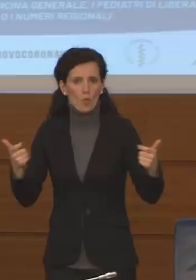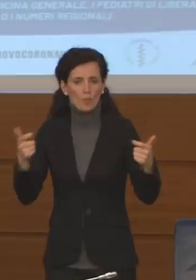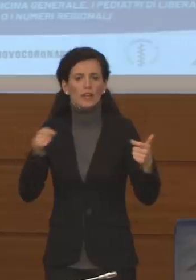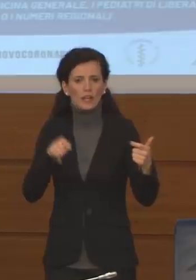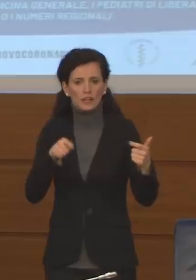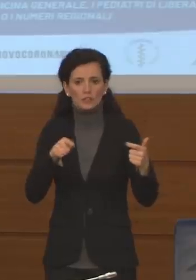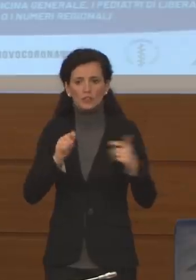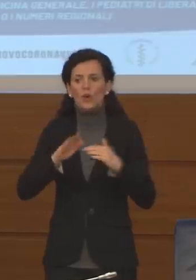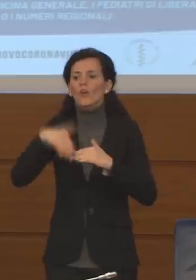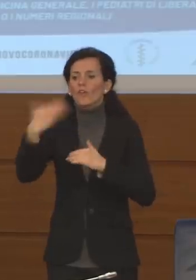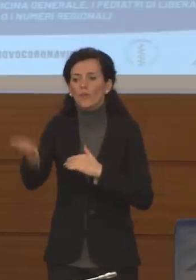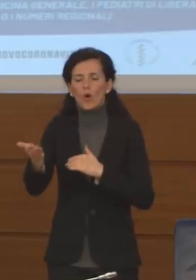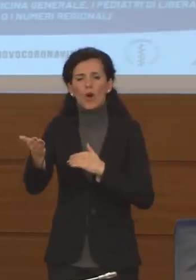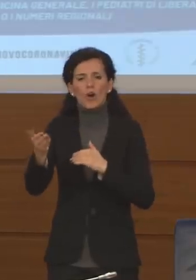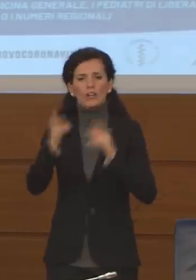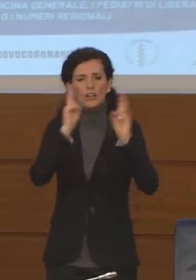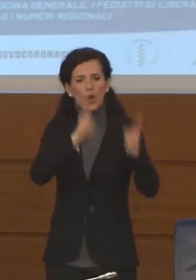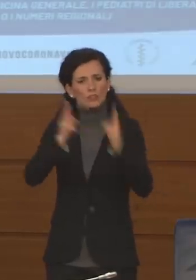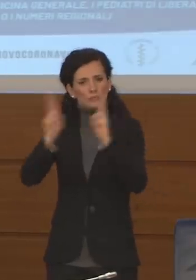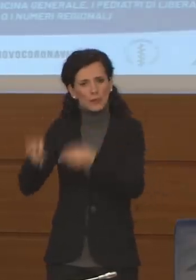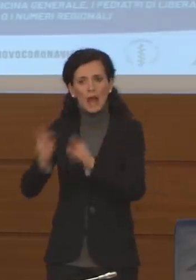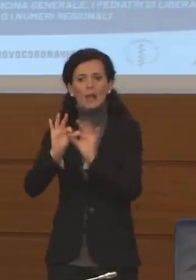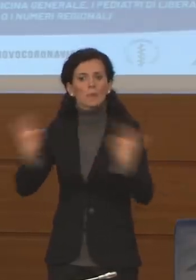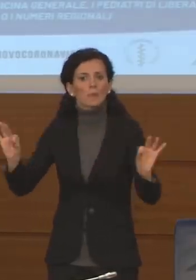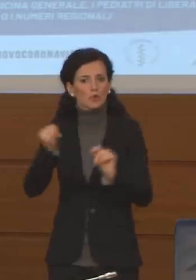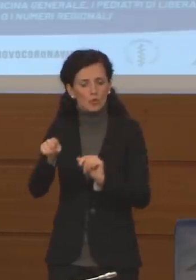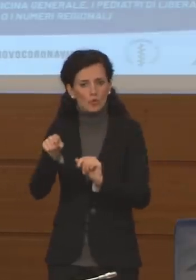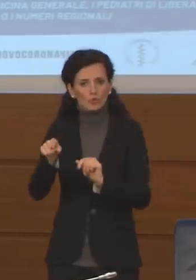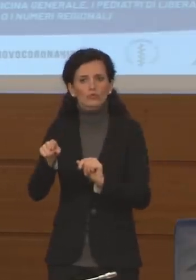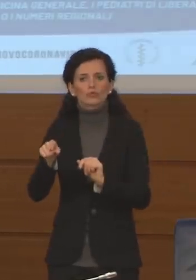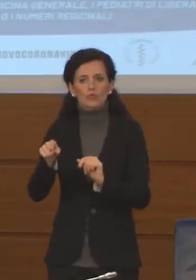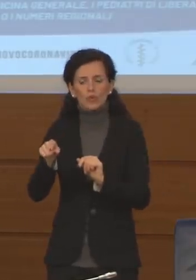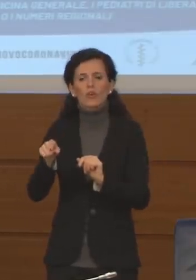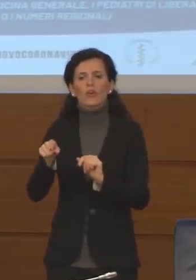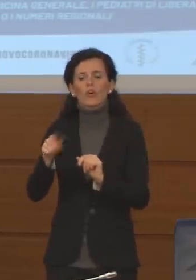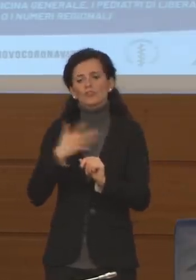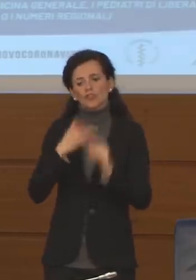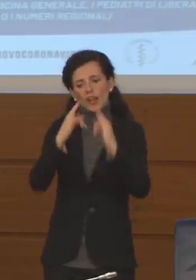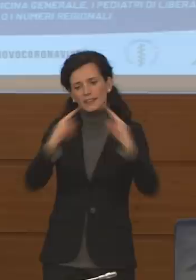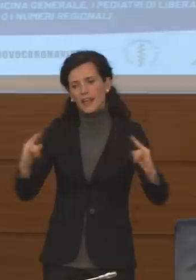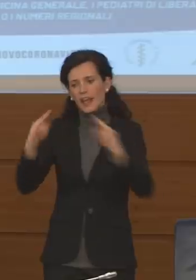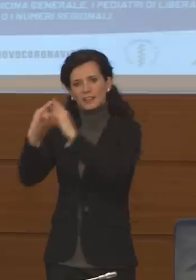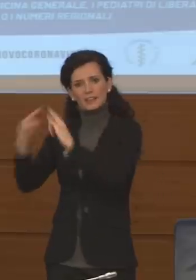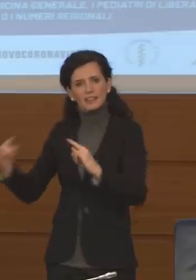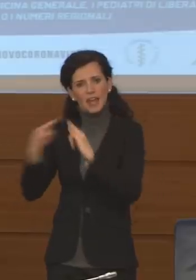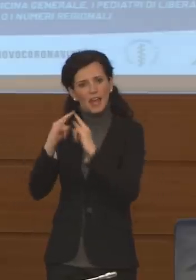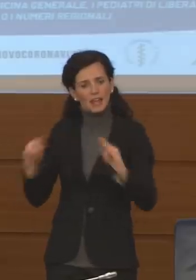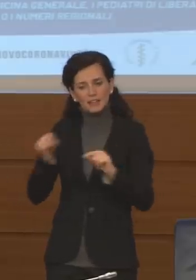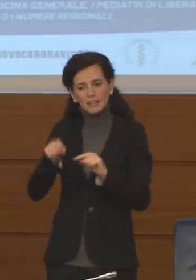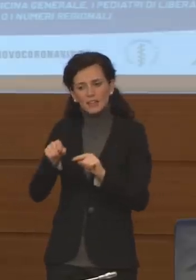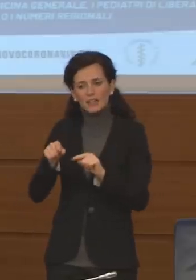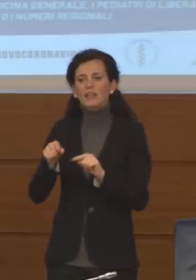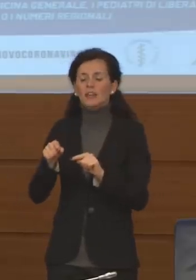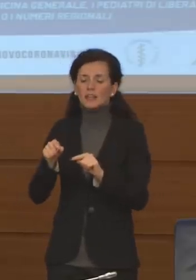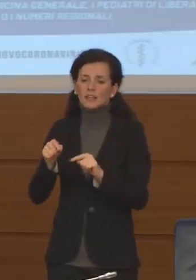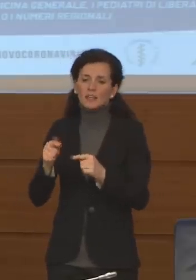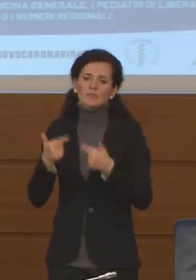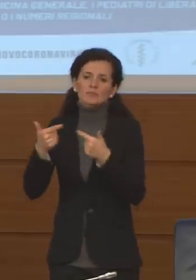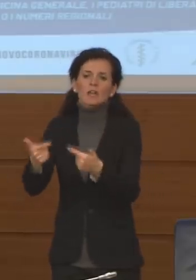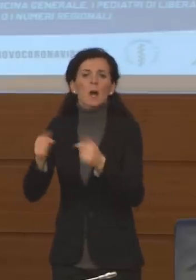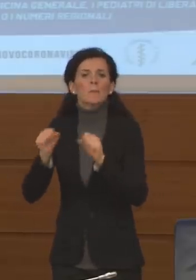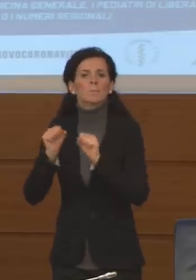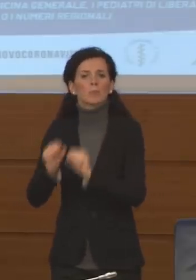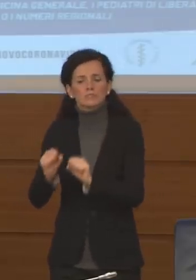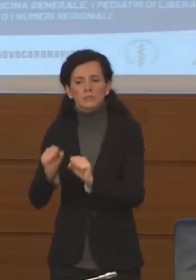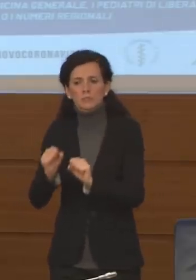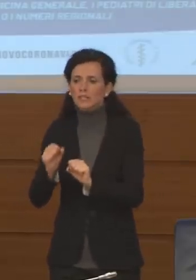all'esterno dei degli ospedali abbiamo installato delle tende proprio per riuscire a